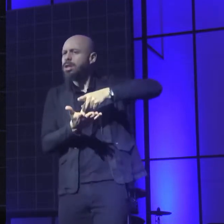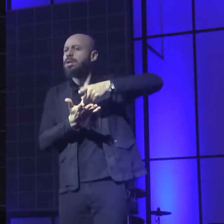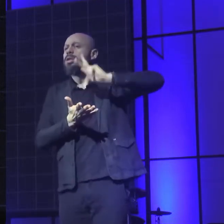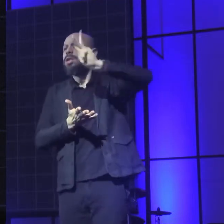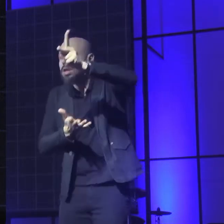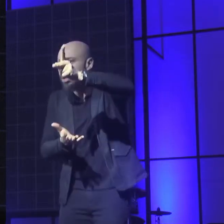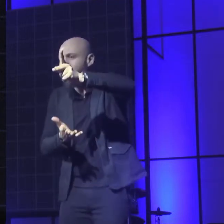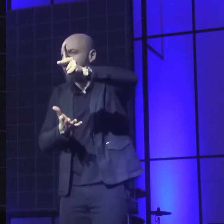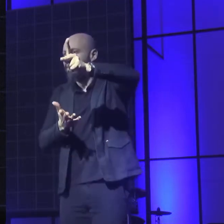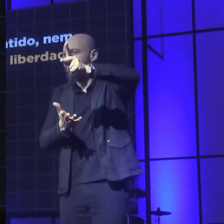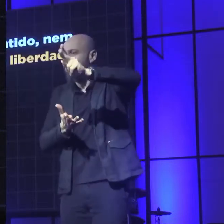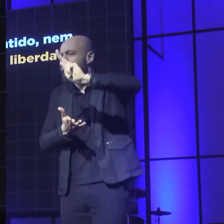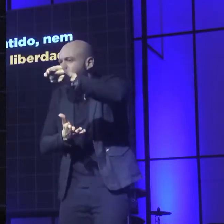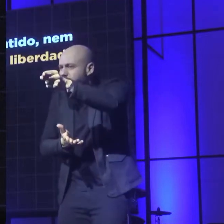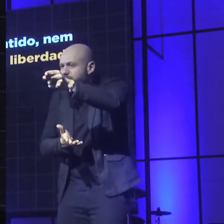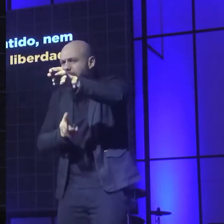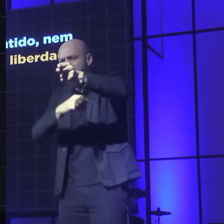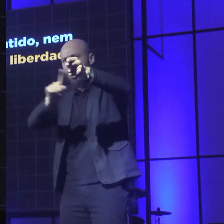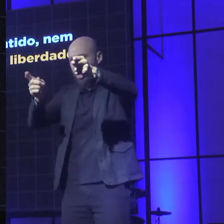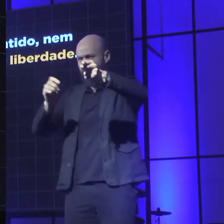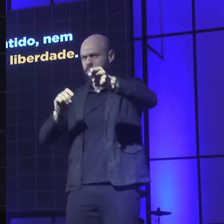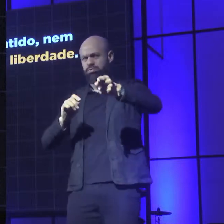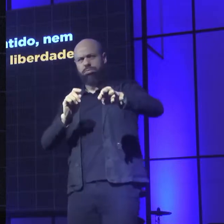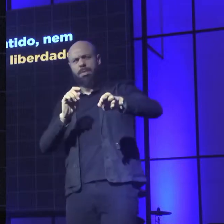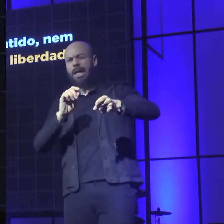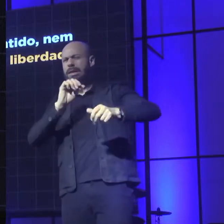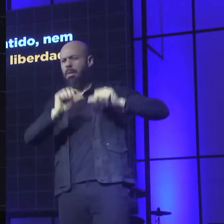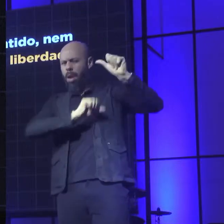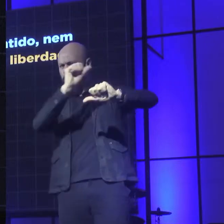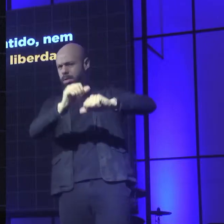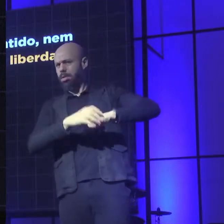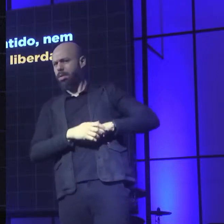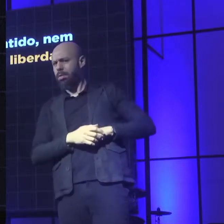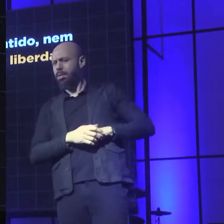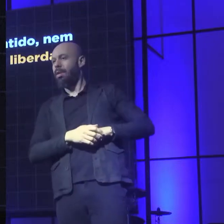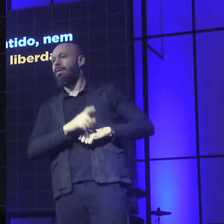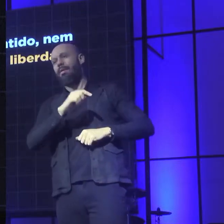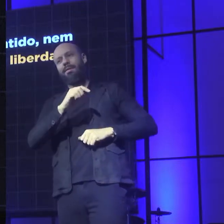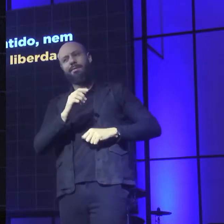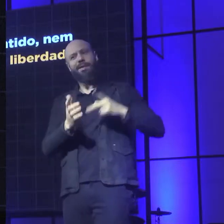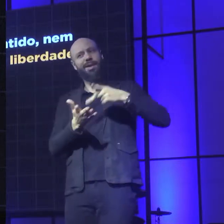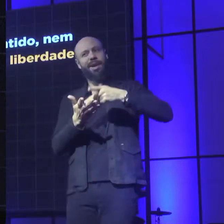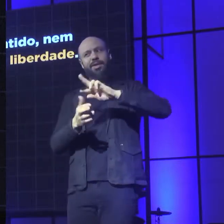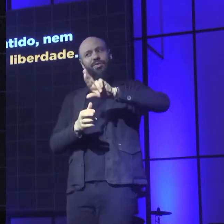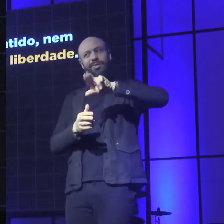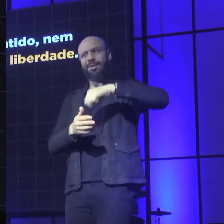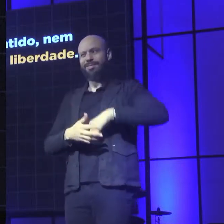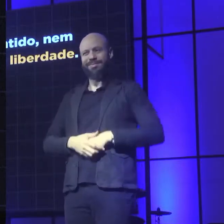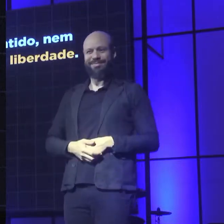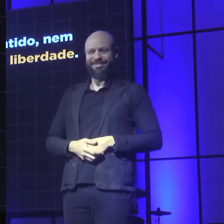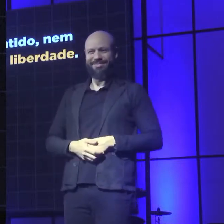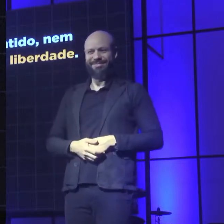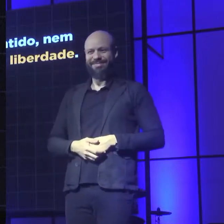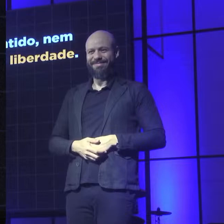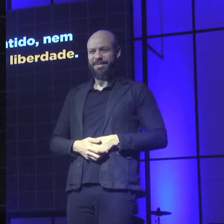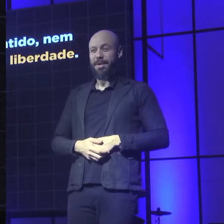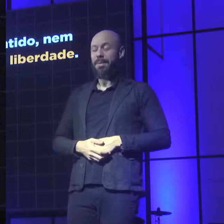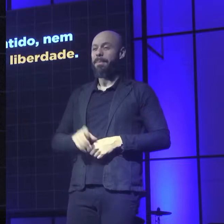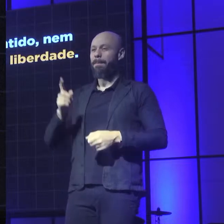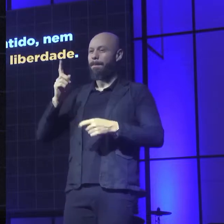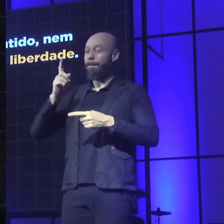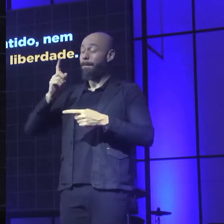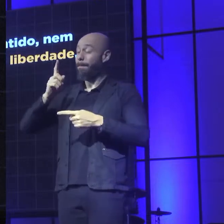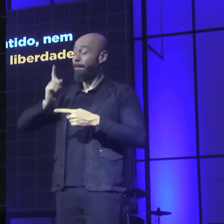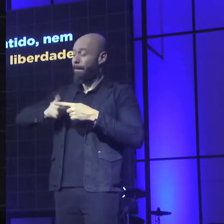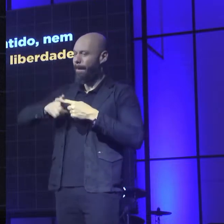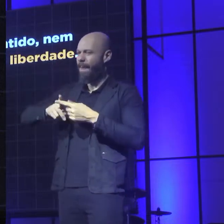verdade nem sempre é boa. Mas ela liberta. Às vezes a gente tem dificuldade de encarar a